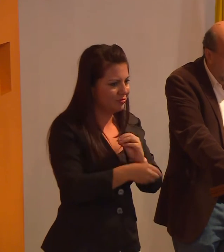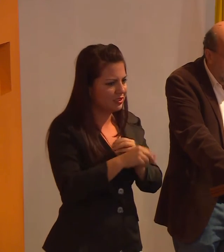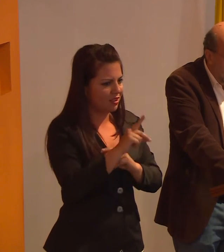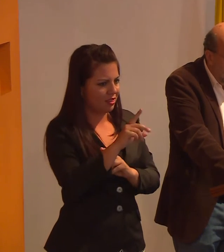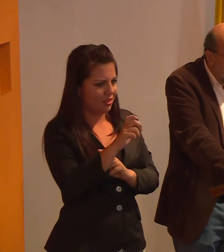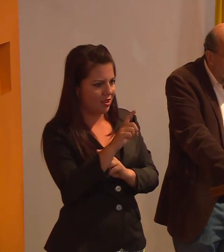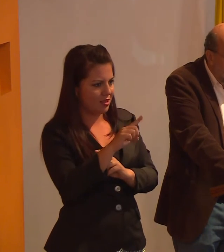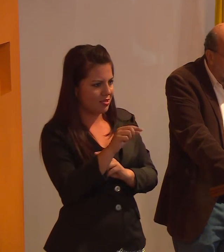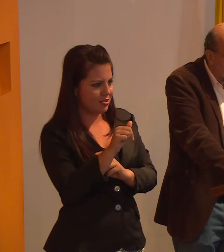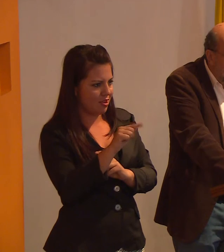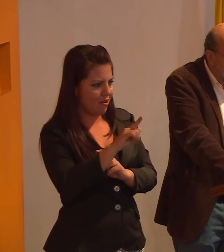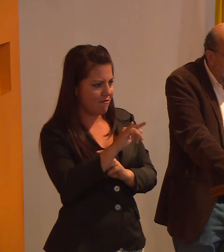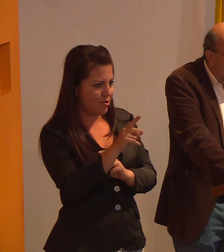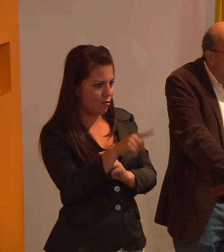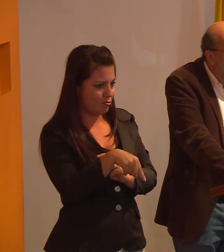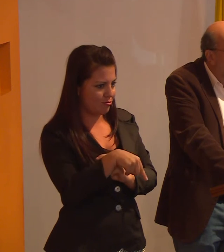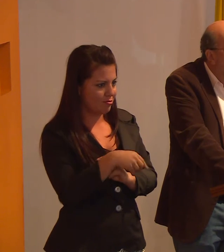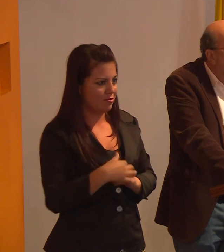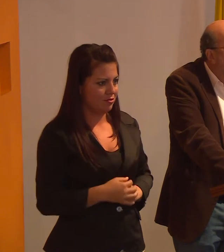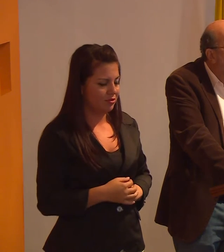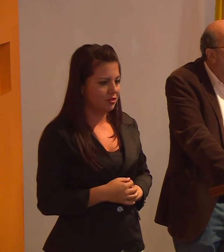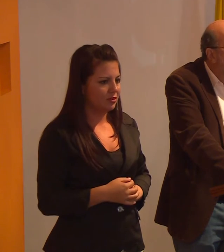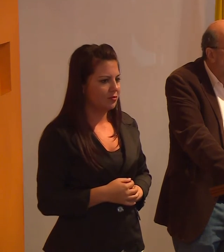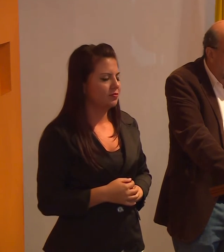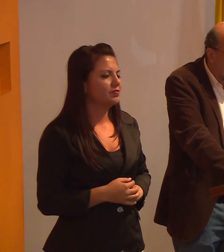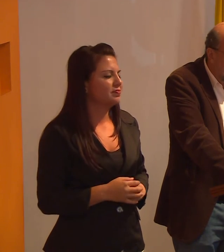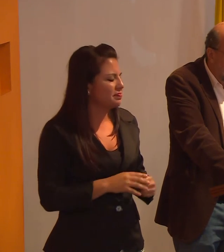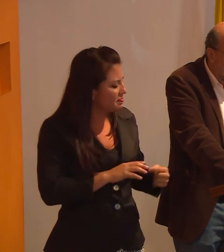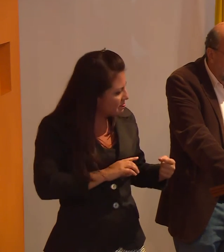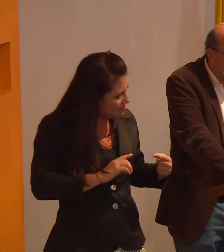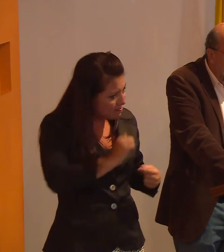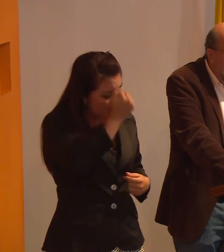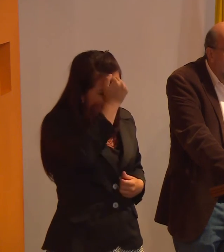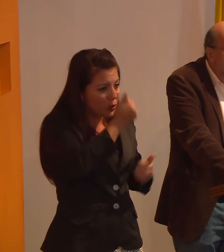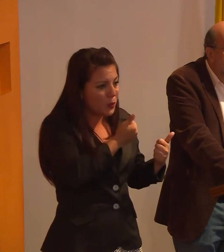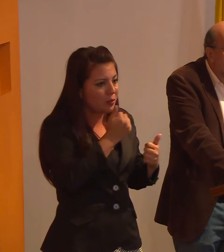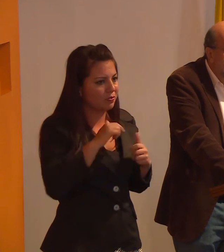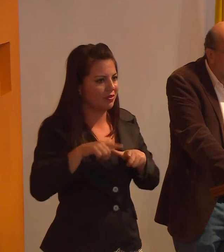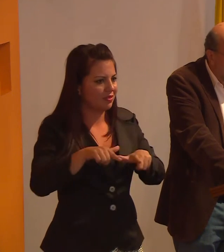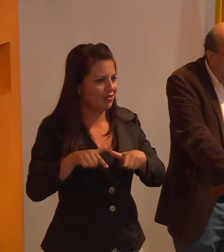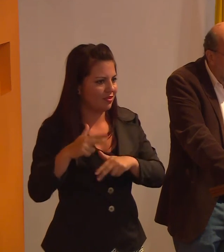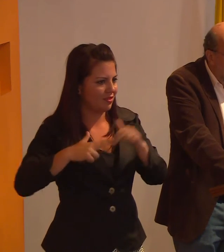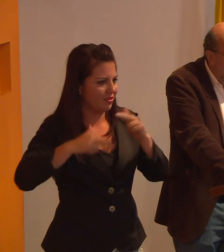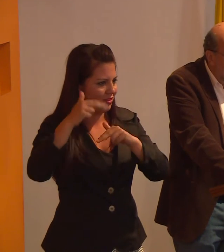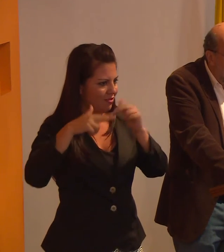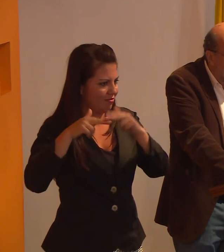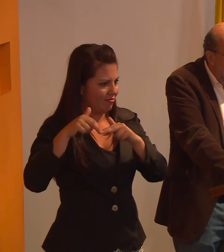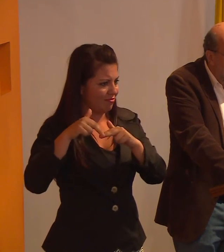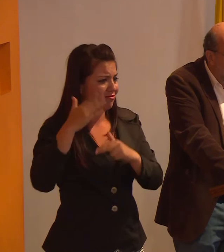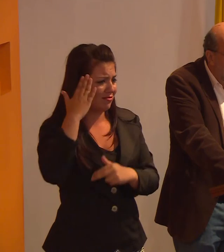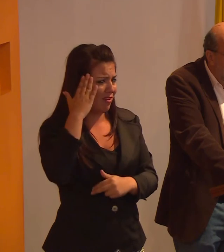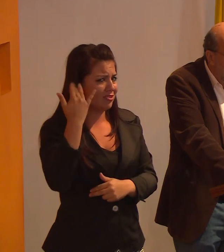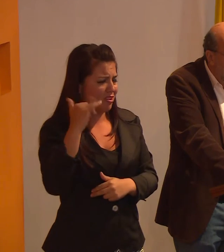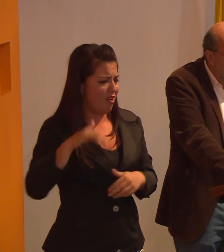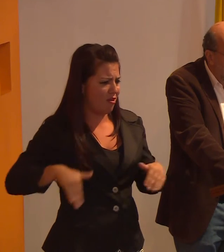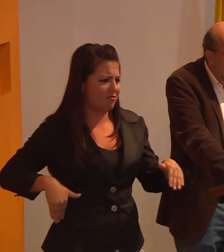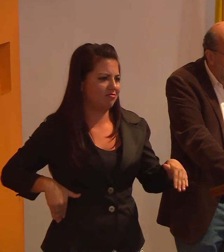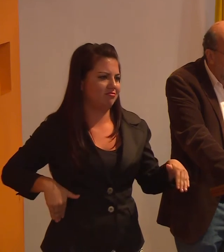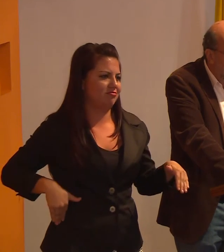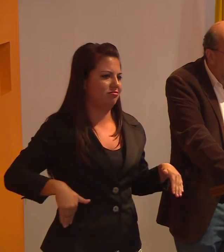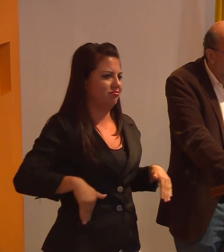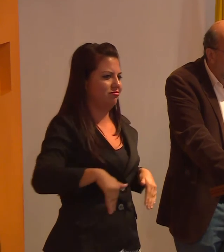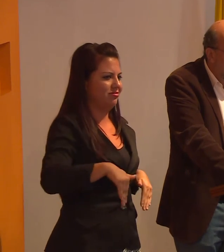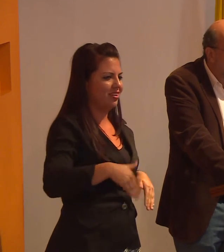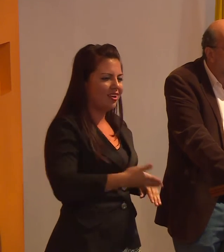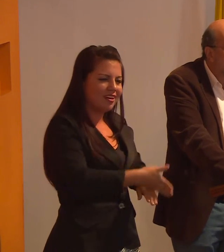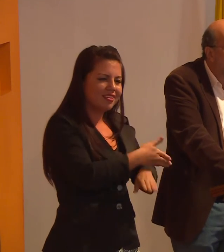lugar, con respecto a la planta física, hemos consolidado los avances presentados en